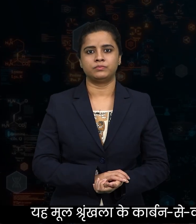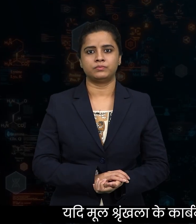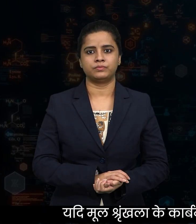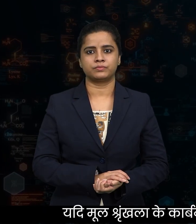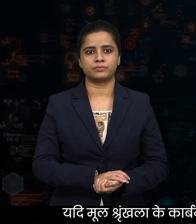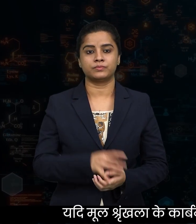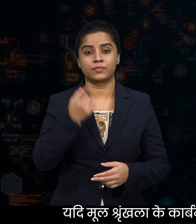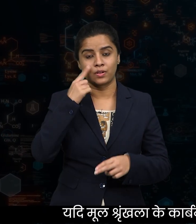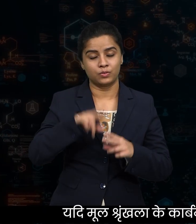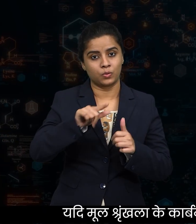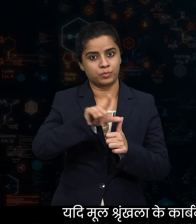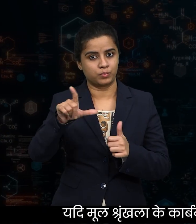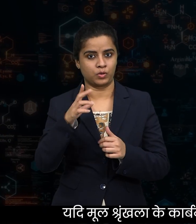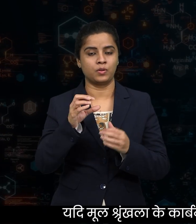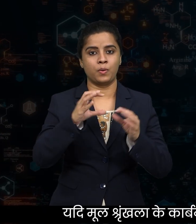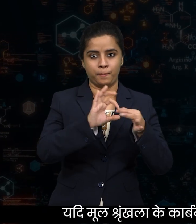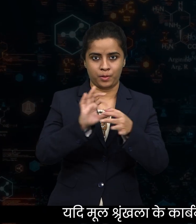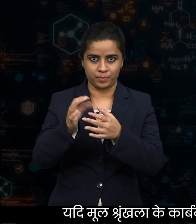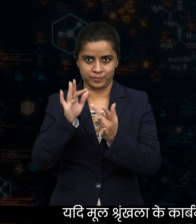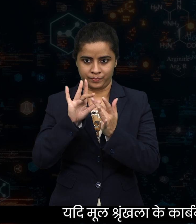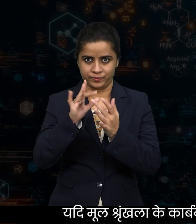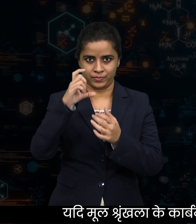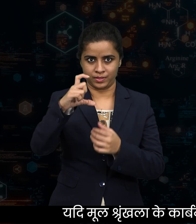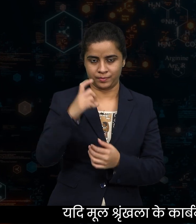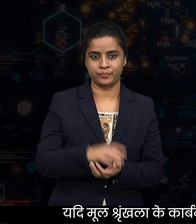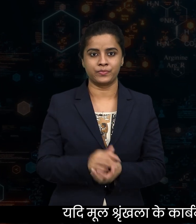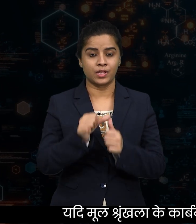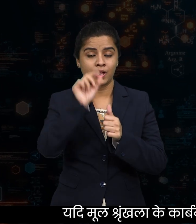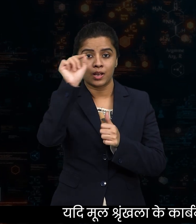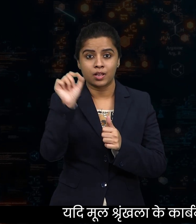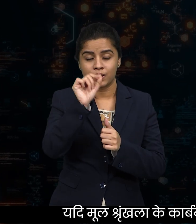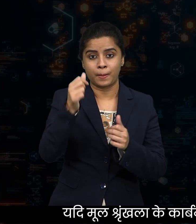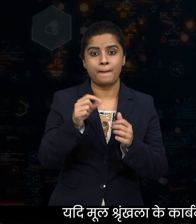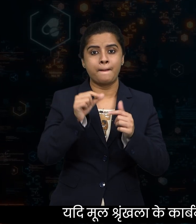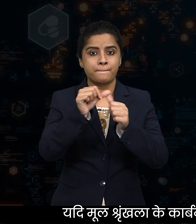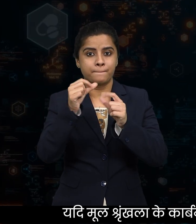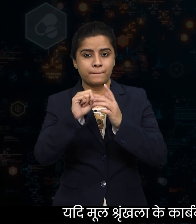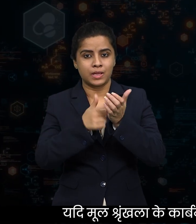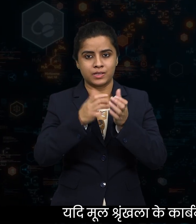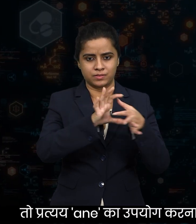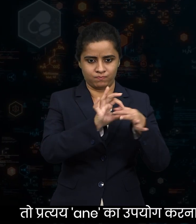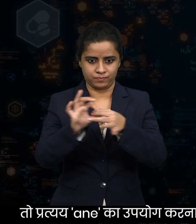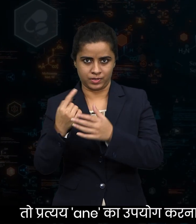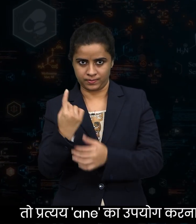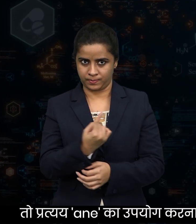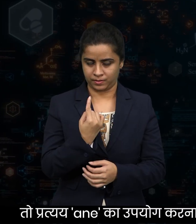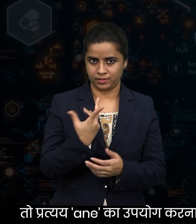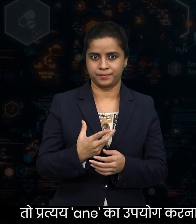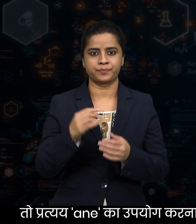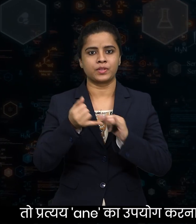यदि मूल श्रृंखला को कार्बन परमाणुओं के बीच सभी बंधन एकल है, तो प्रत्यय